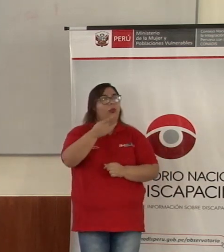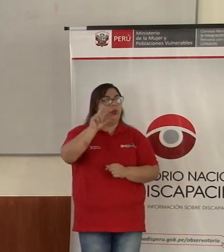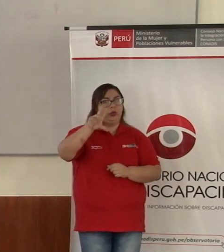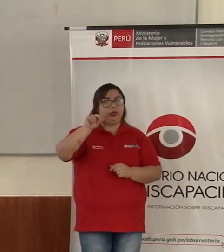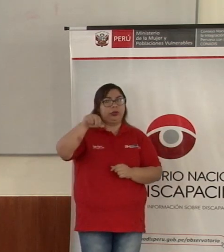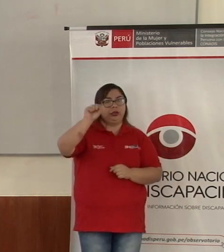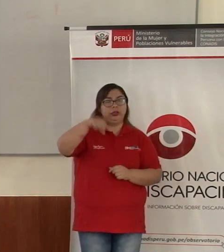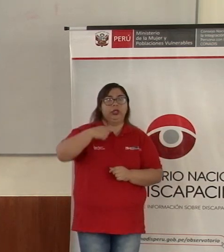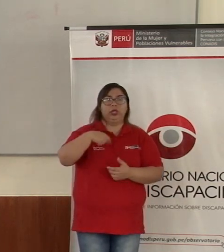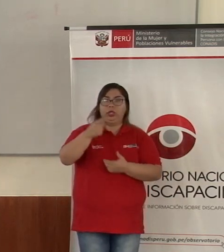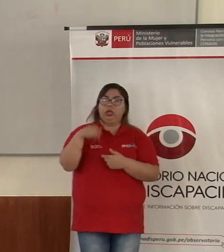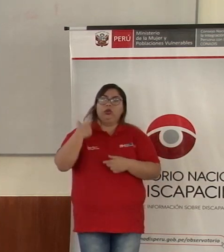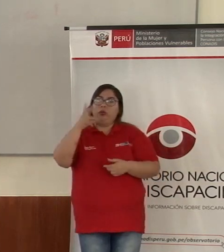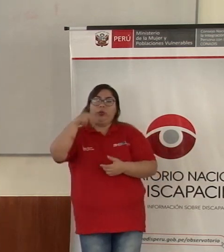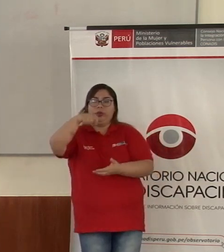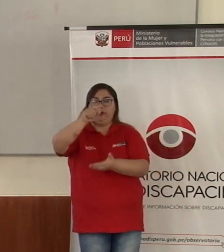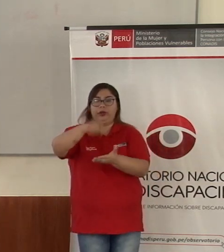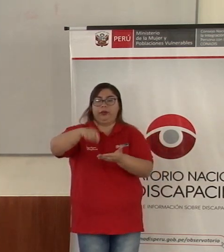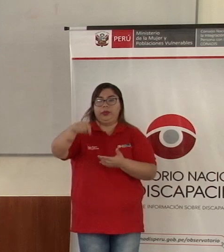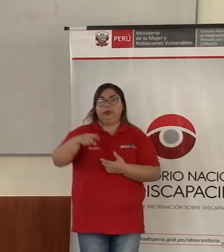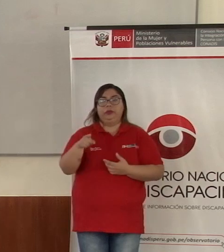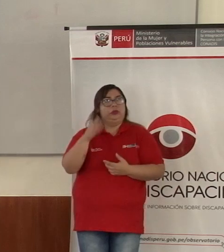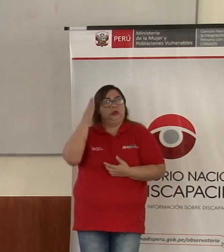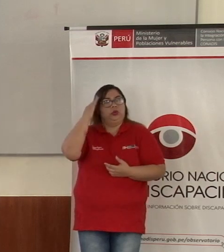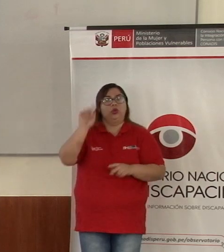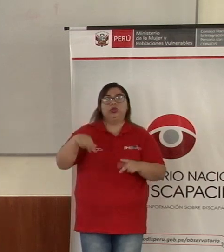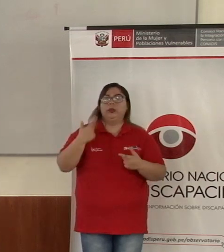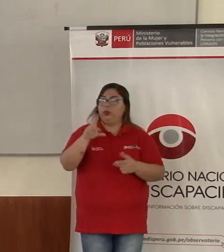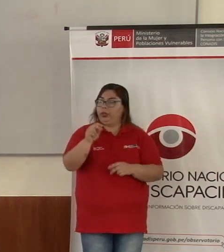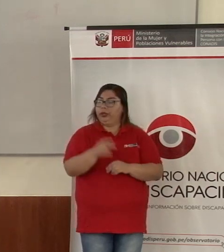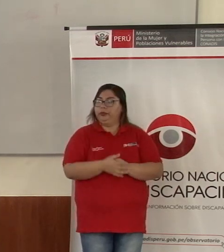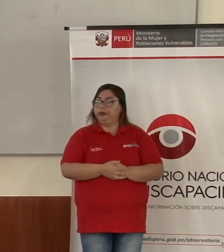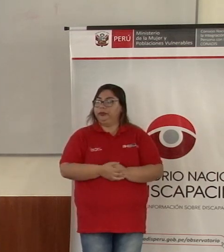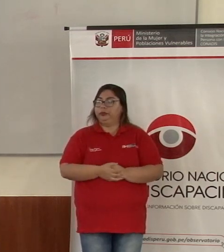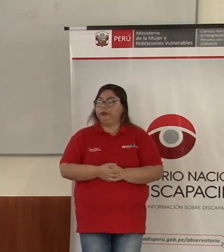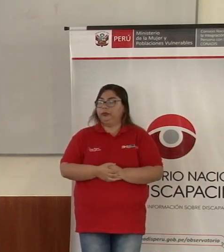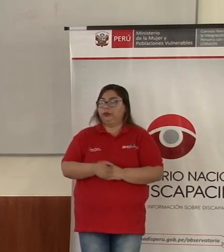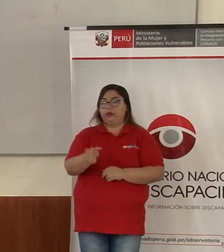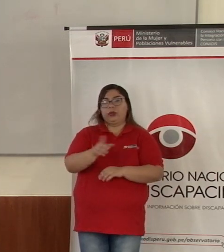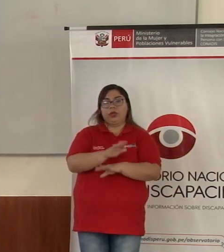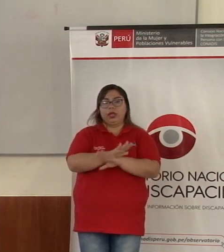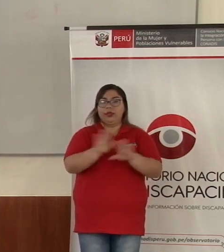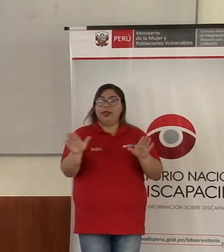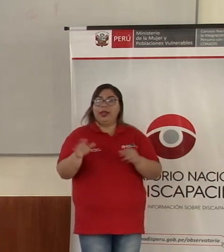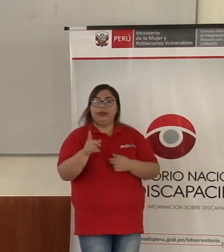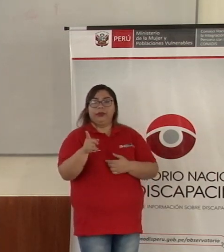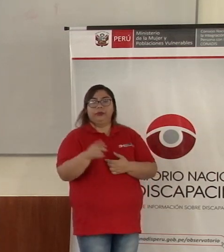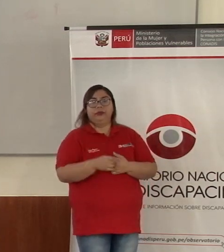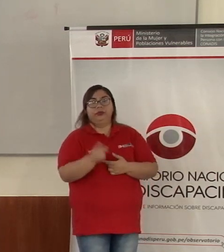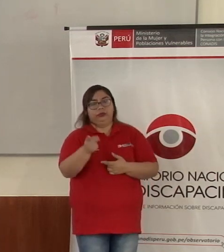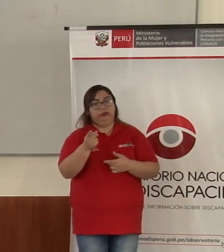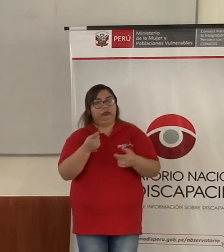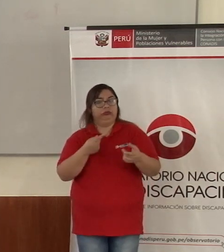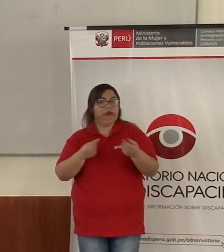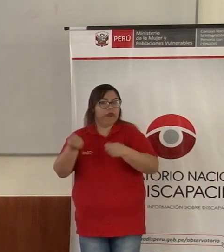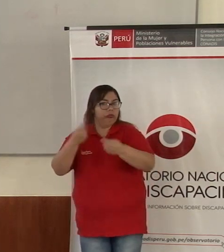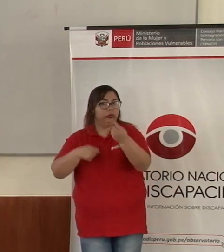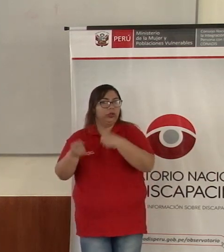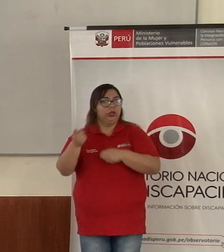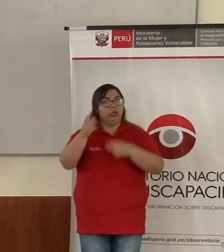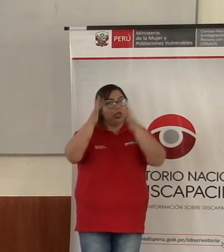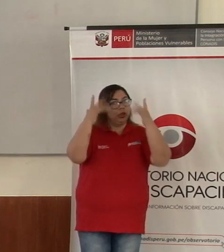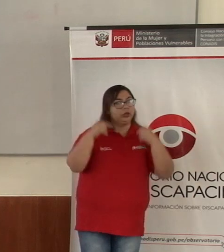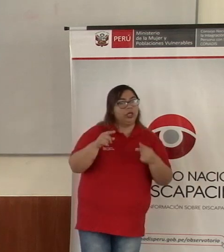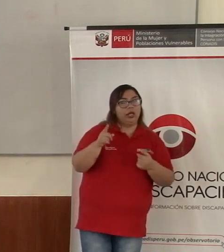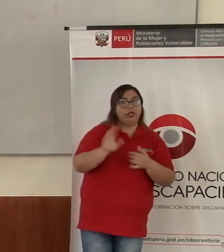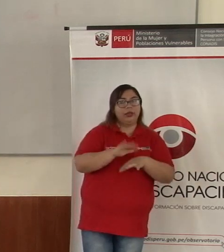ni puedes firmar, entonces pues eres un incapaz. Que así no puedes ejercer ningún negocio jurídico, no puedes vender, no puedes